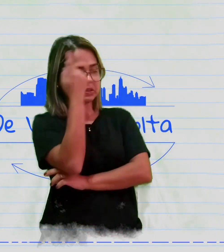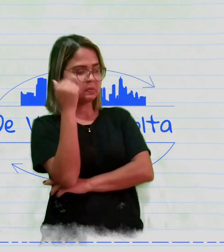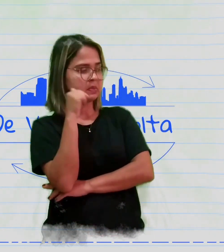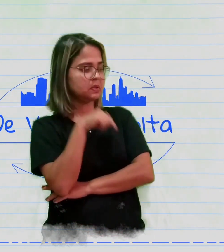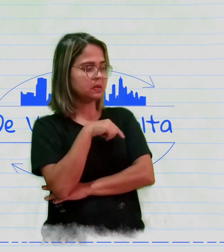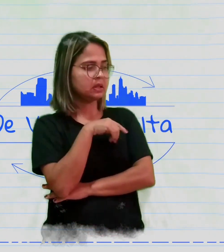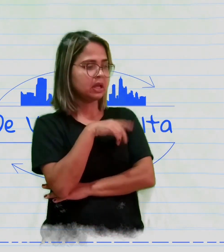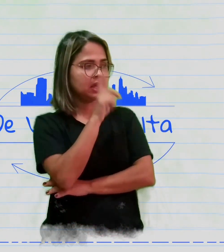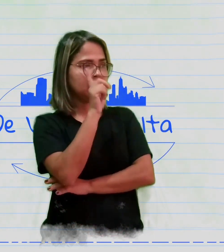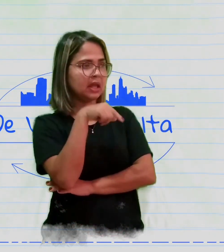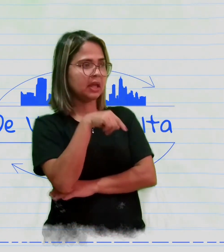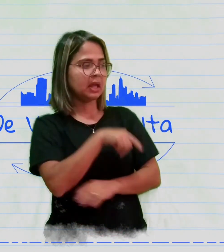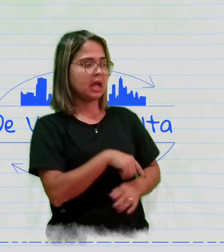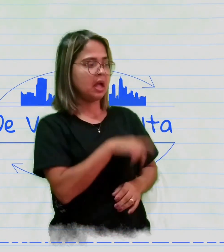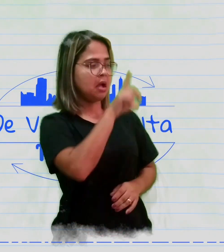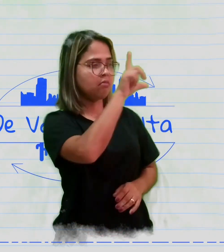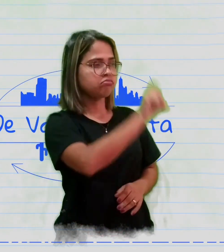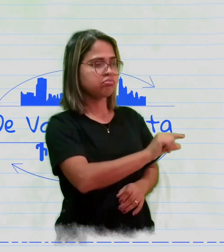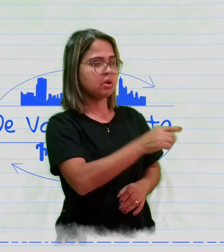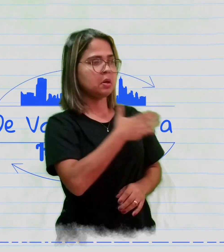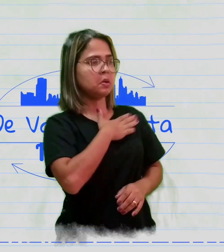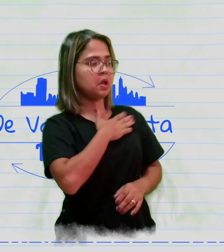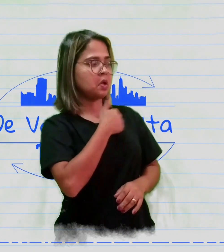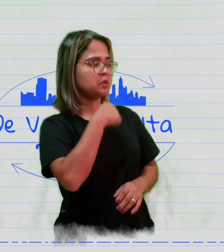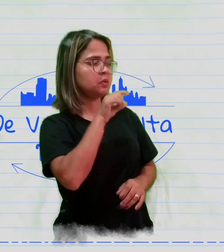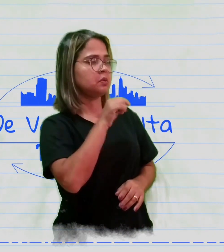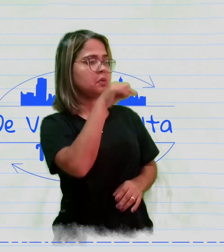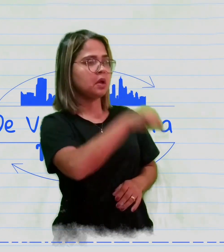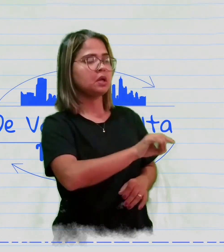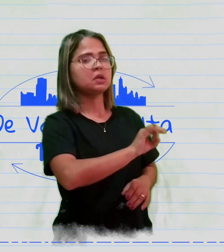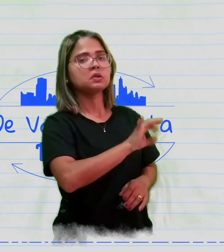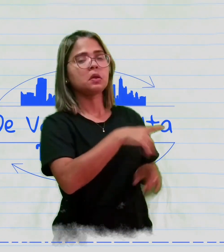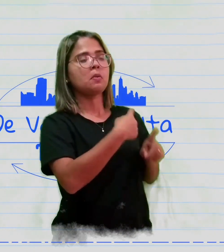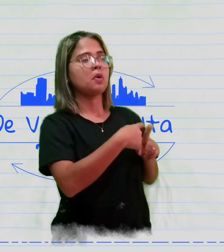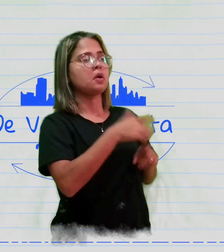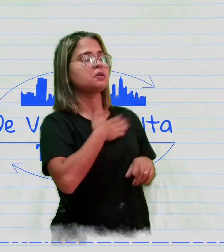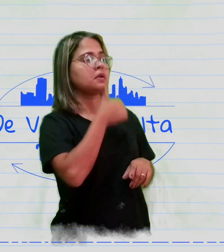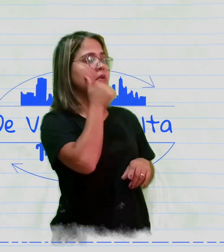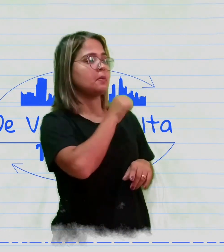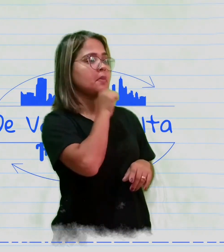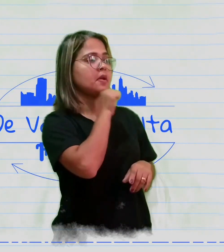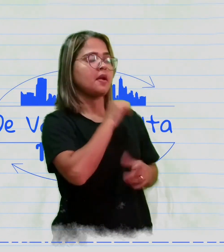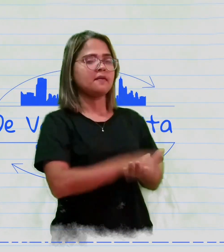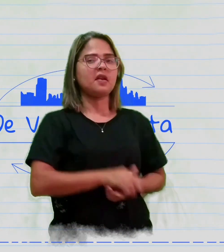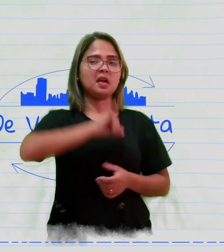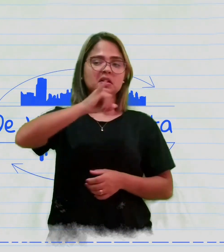Ela é uma garota que precisa de um abraço de vez em quando. Sim. Entende? E, tipo assim, a mãe dela é incrível. E se não fosse pela mãe